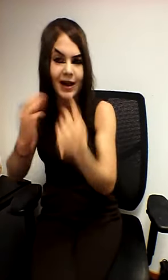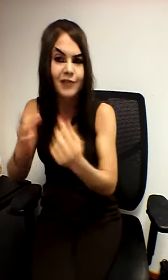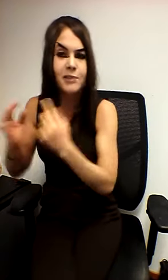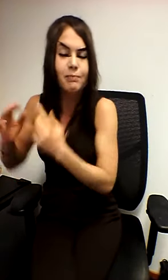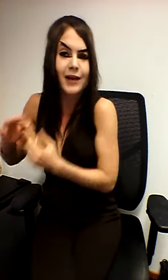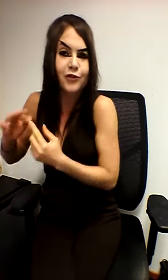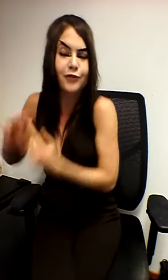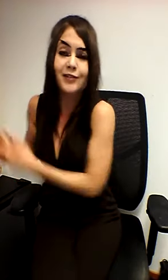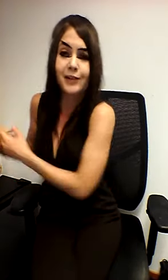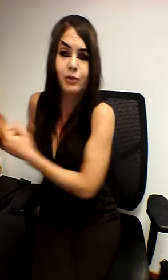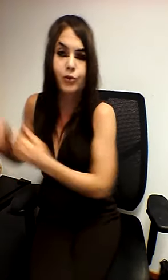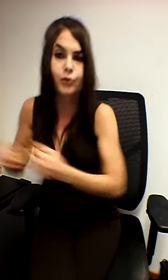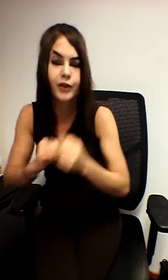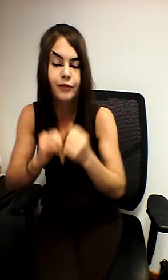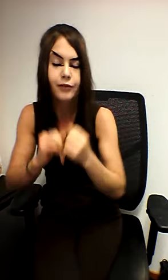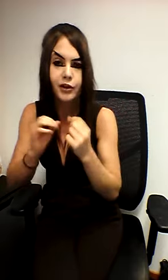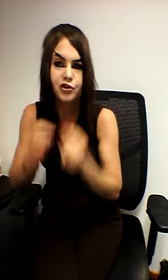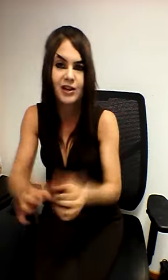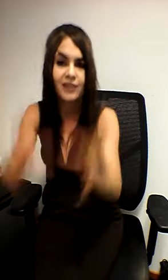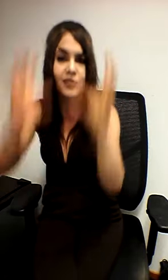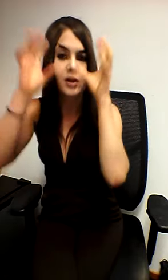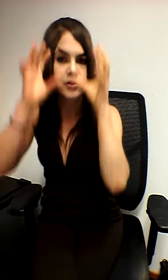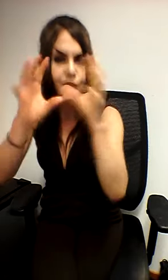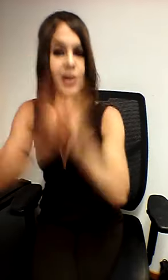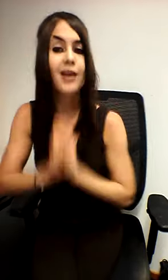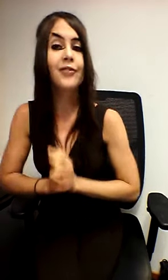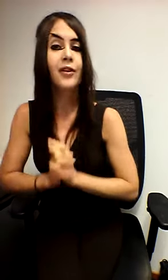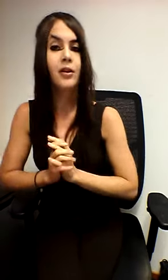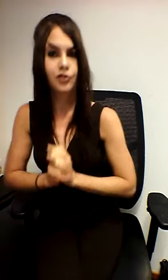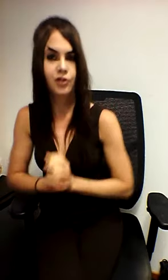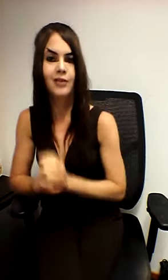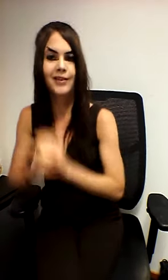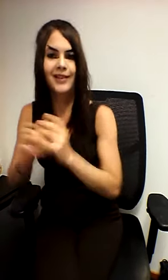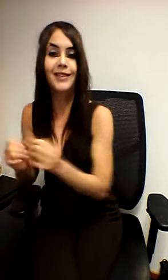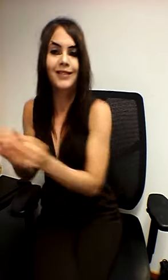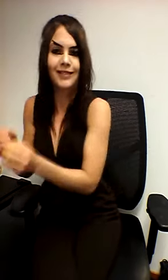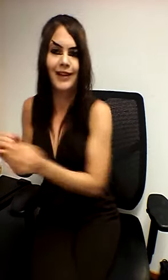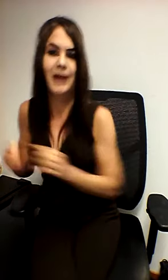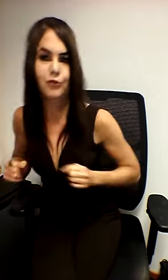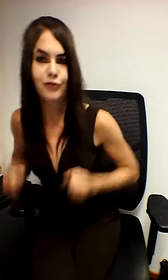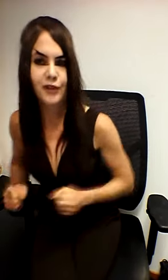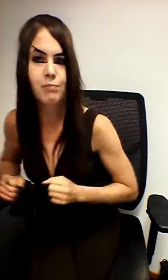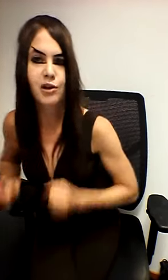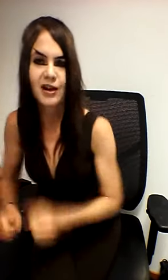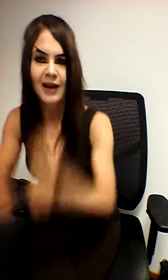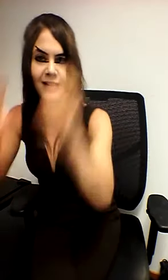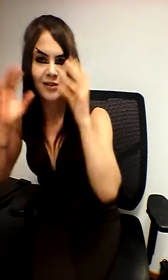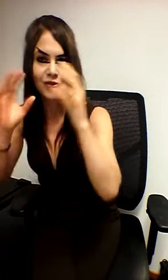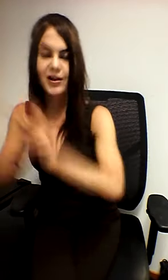beta-oxidatie plaatsvindt in de mitochondriën van je cellen, dan zal je lichaamsvetmassa